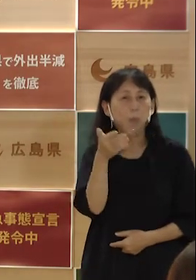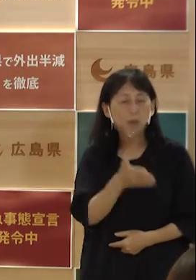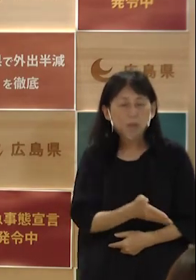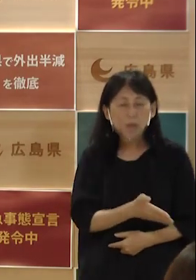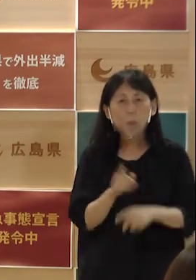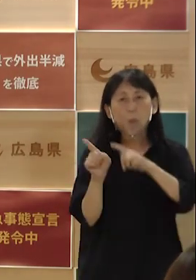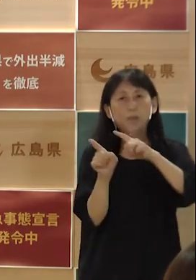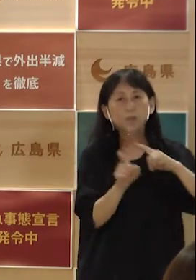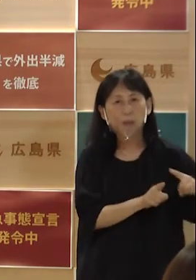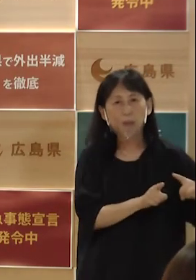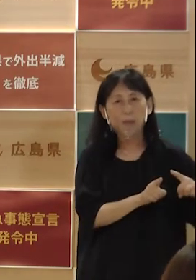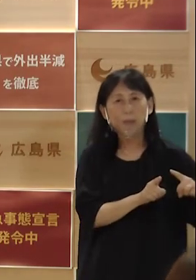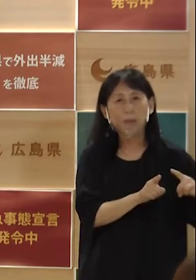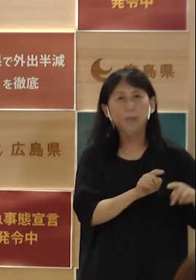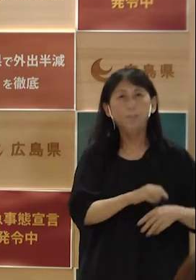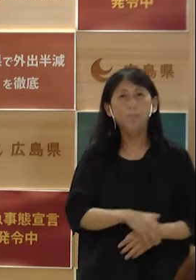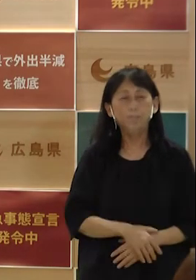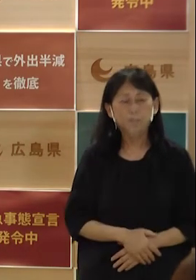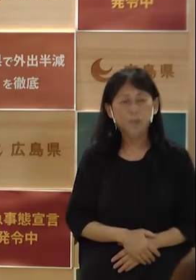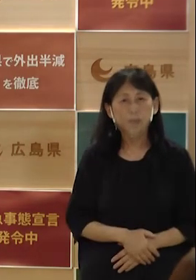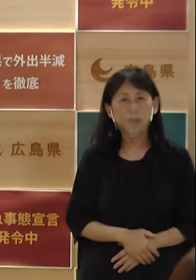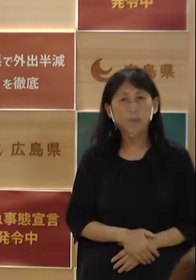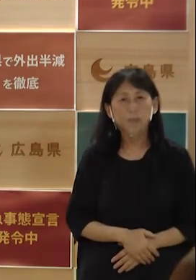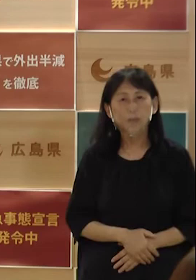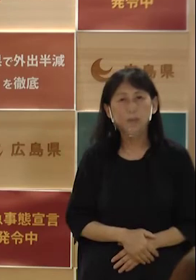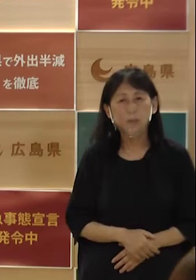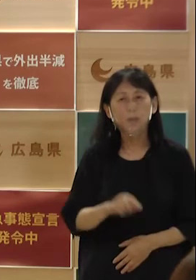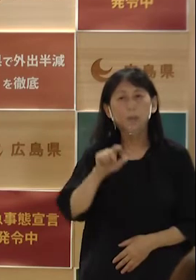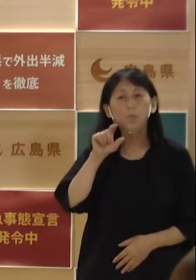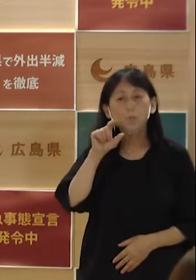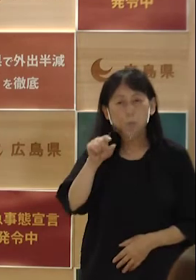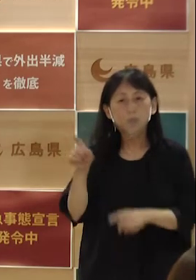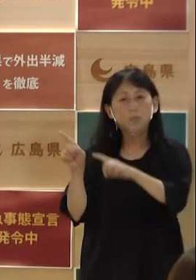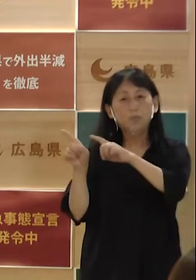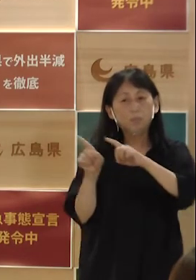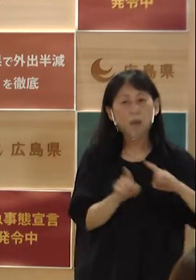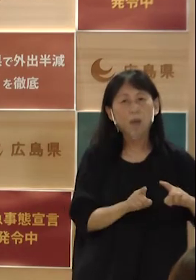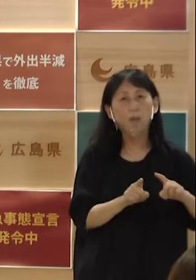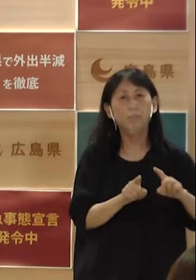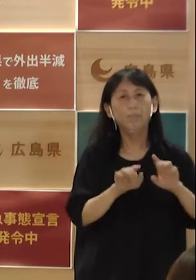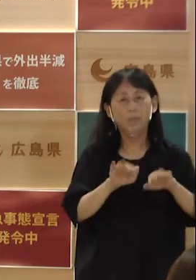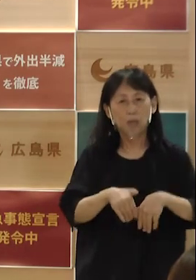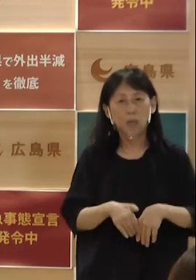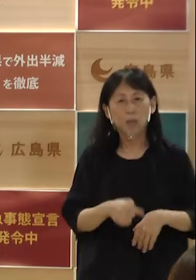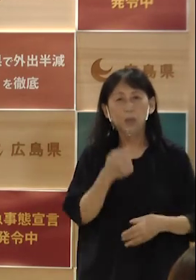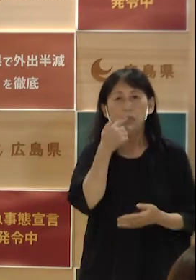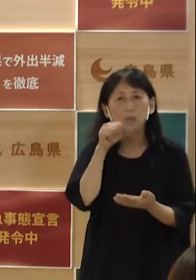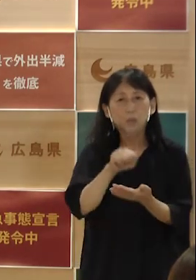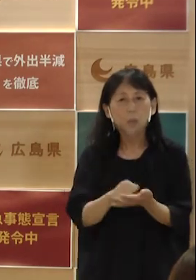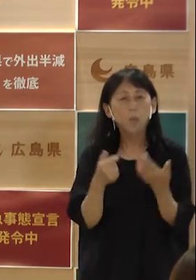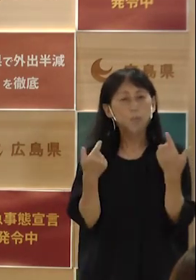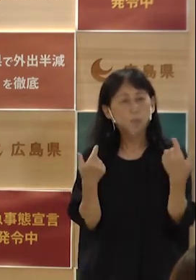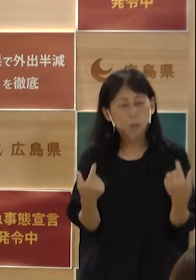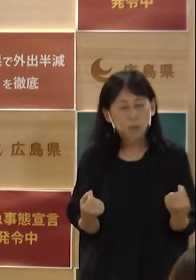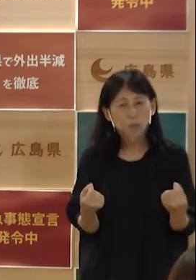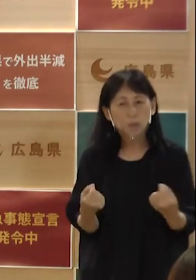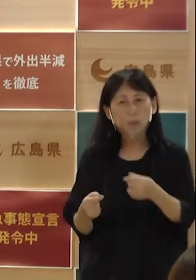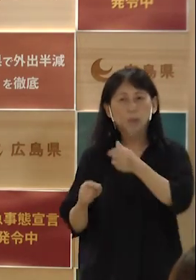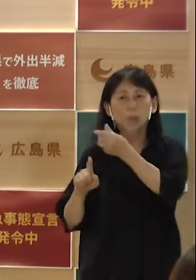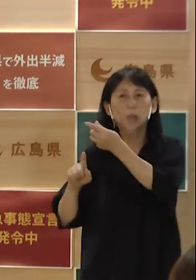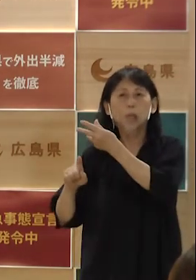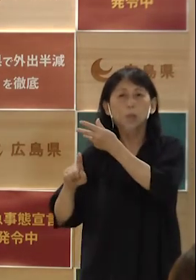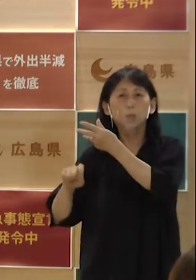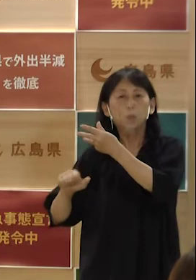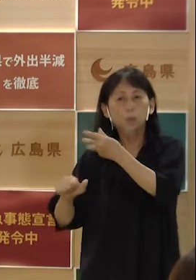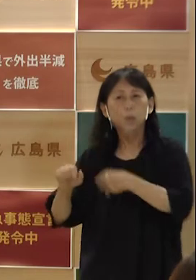32.6% 減と、若干ですね、減少幅が拡大しています。で、日曜日でも、15日日曜日